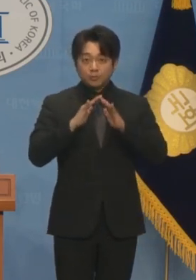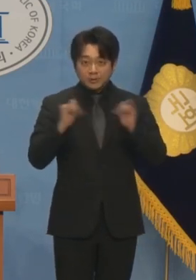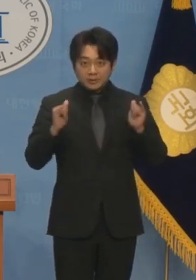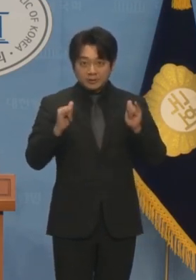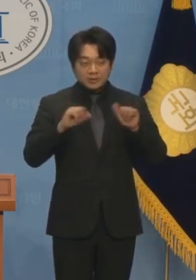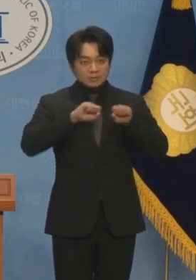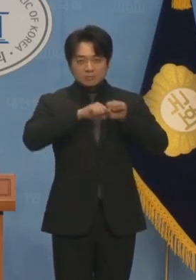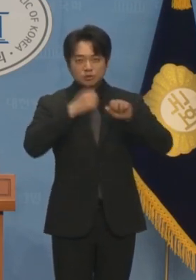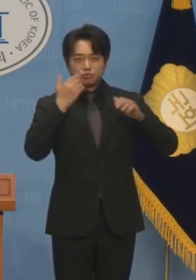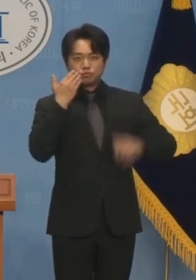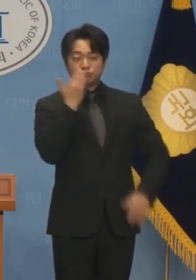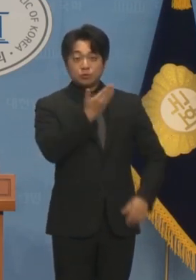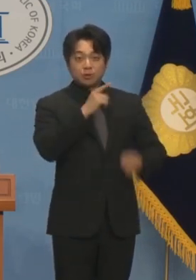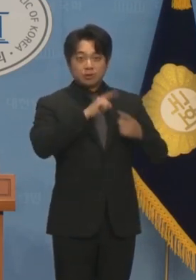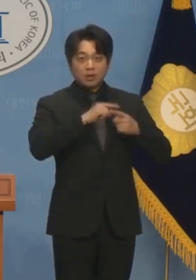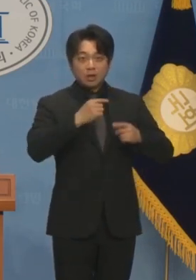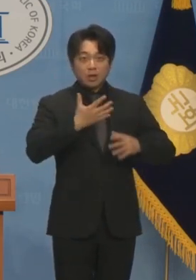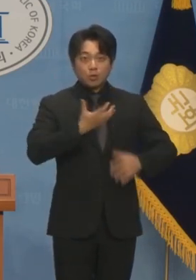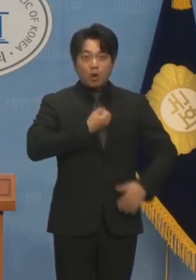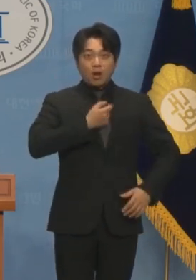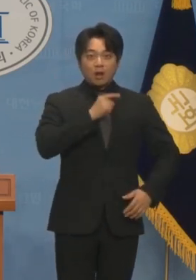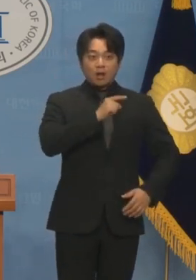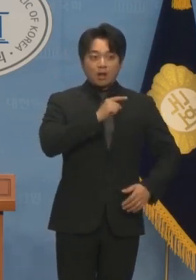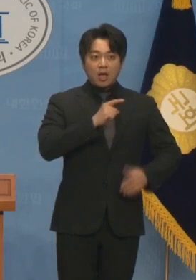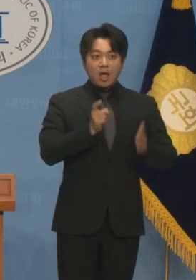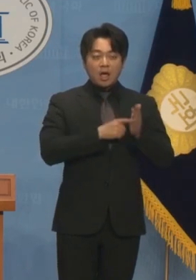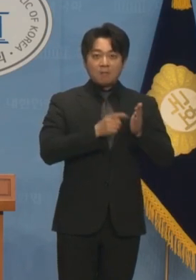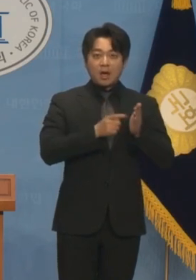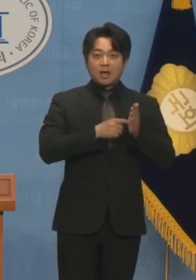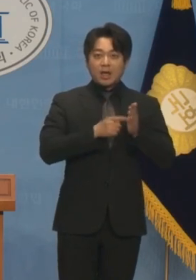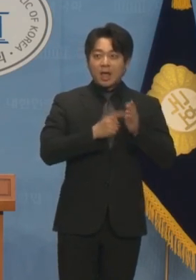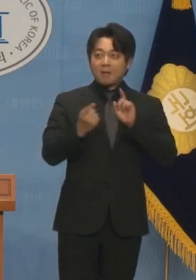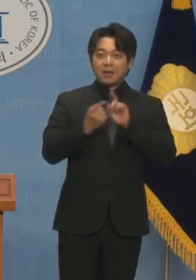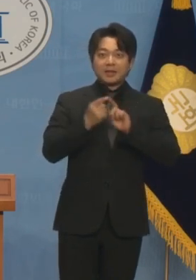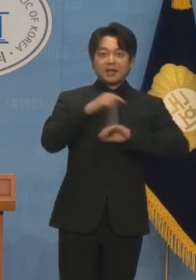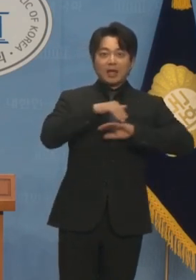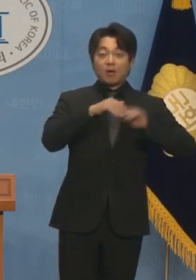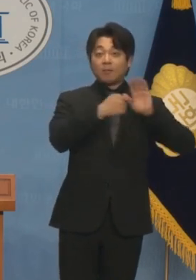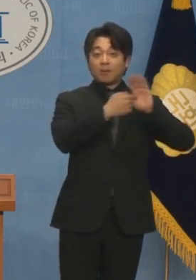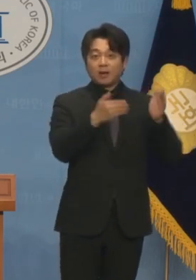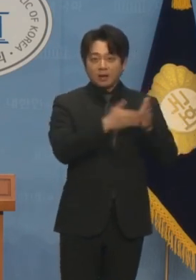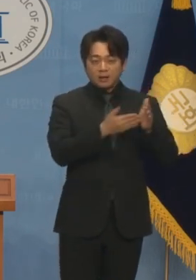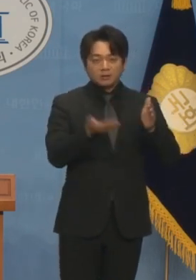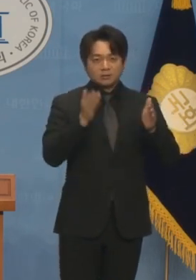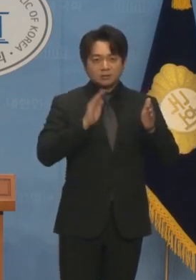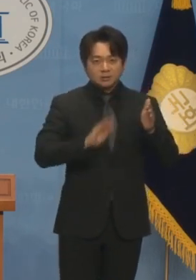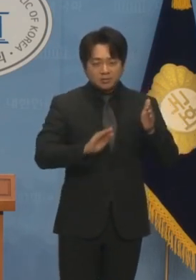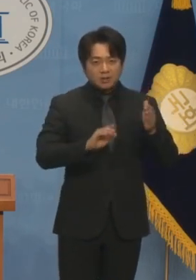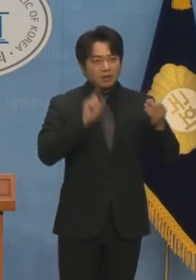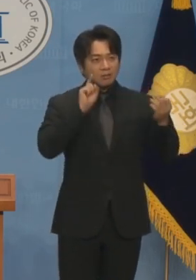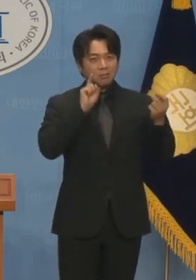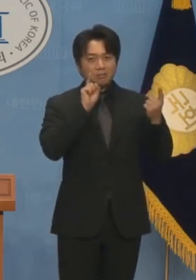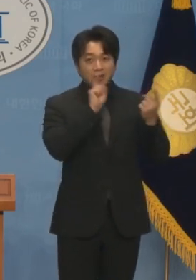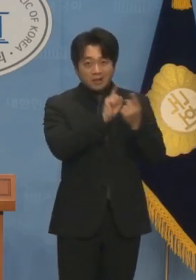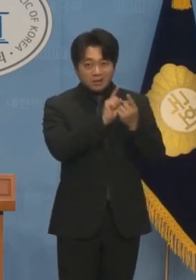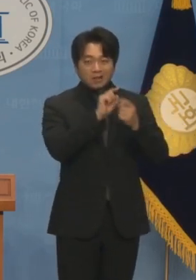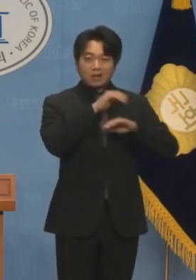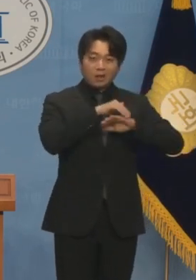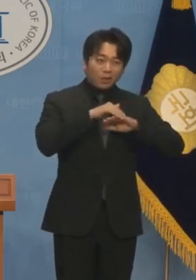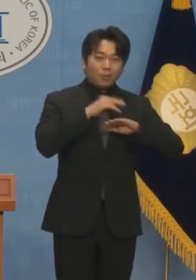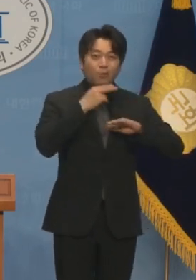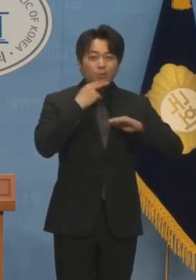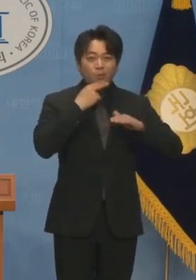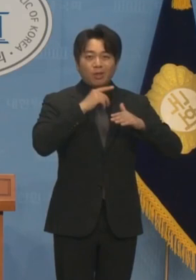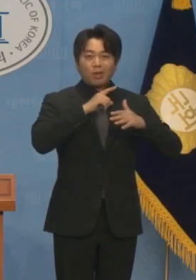놀라 급조한 영수회담이라지만 실무 논의부터 삐걱거리는 대통령실의 안일함과 무능을